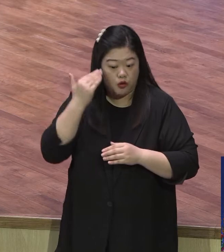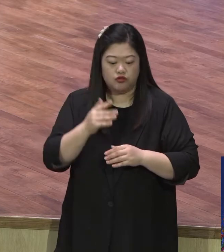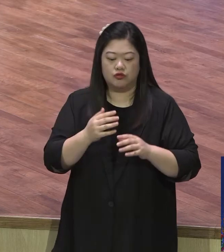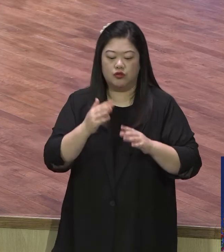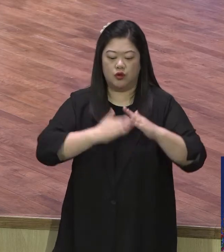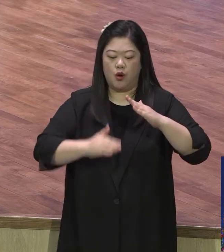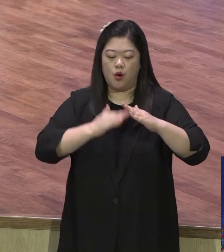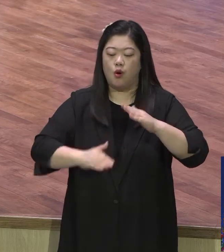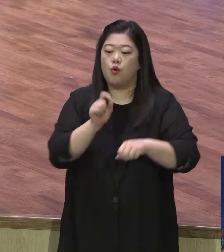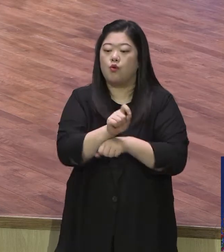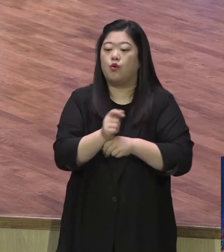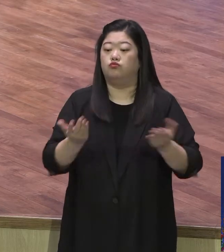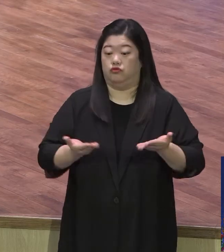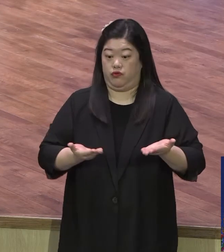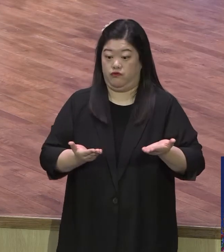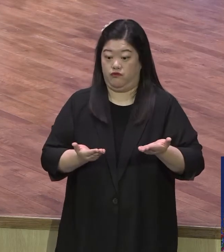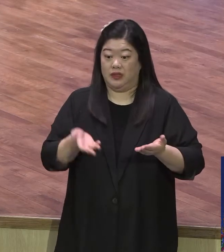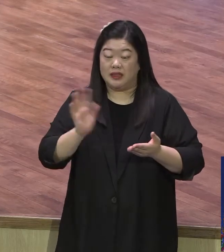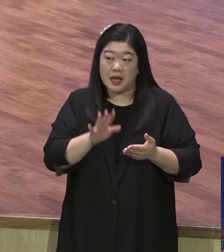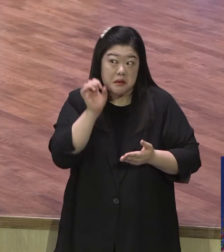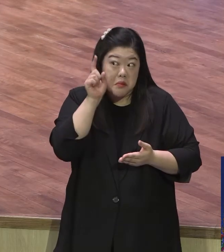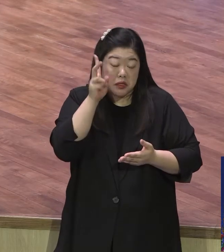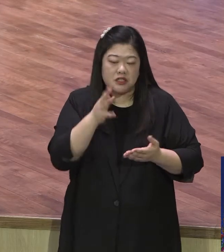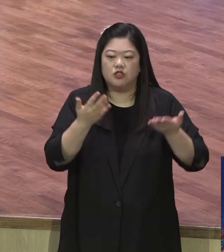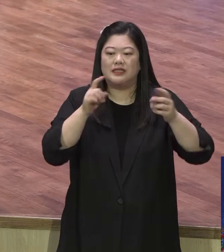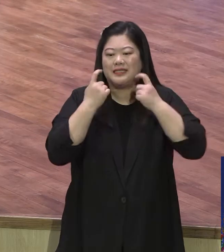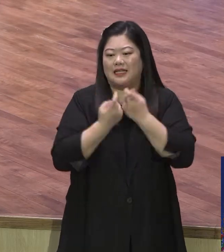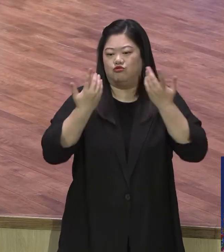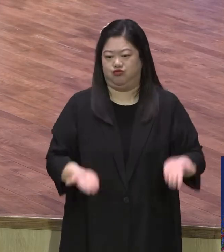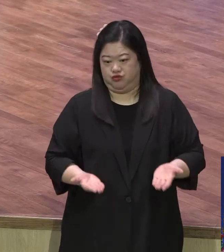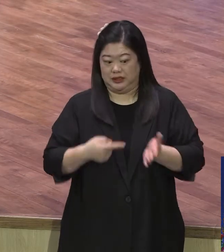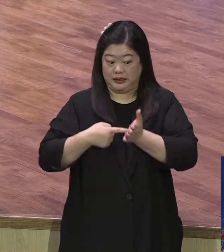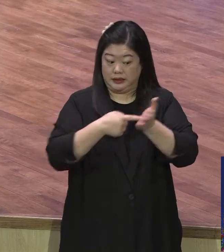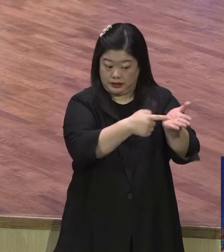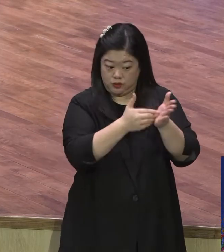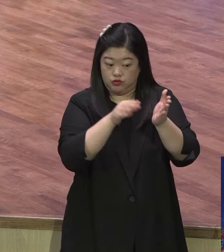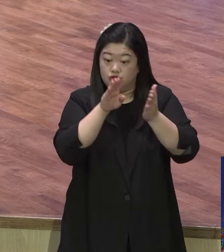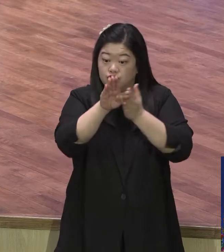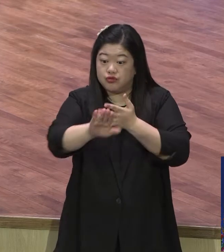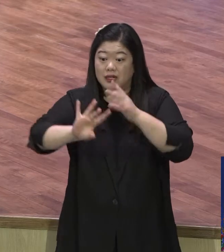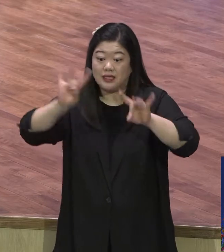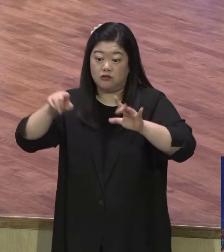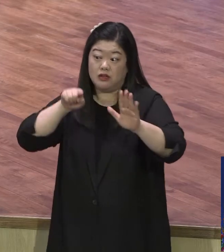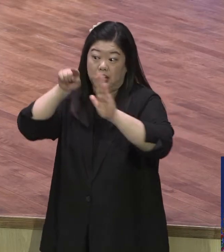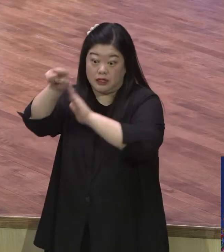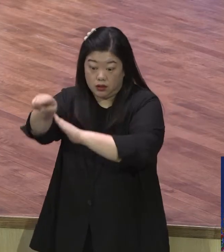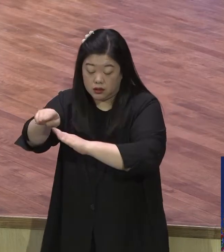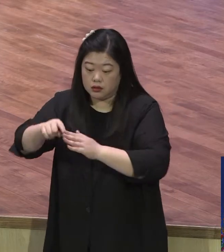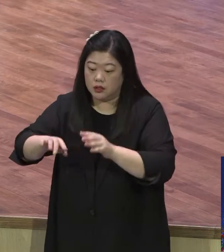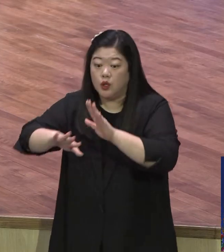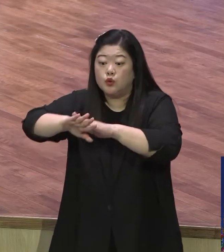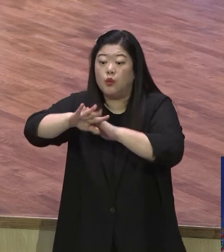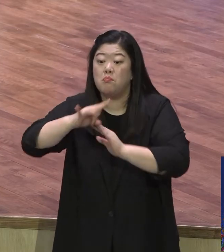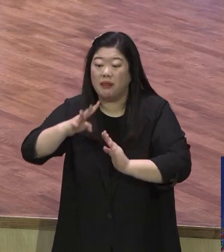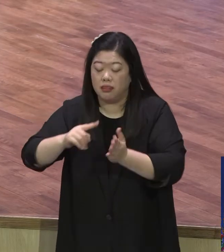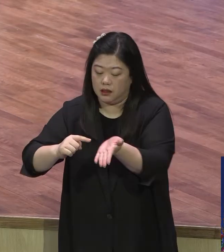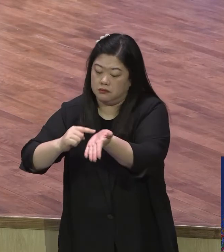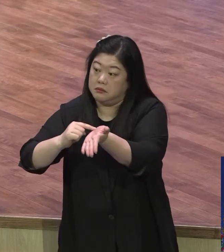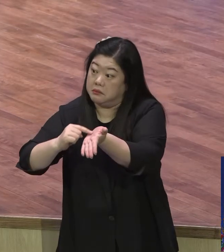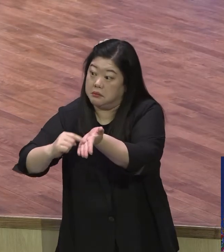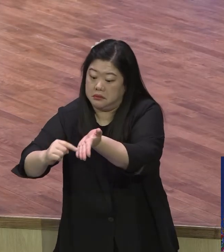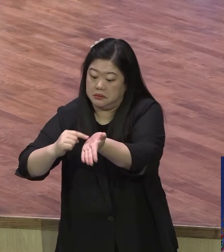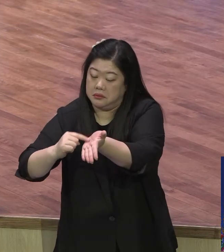보험을 준거 여러분 말 못해도 손가락만 해도 역사에 난다니까 성령이 급하니까 하신다니까요